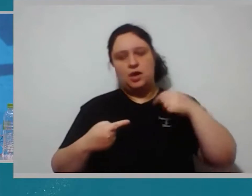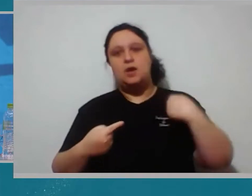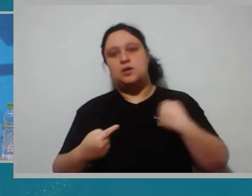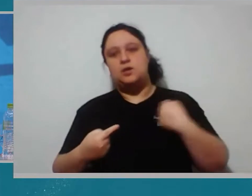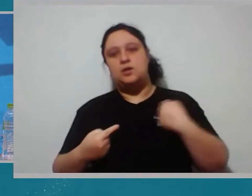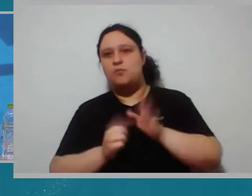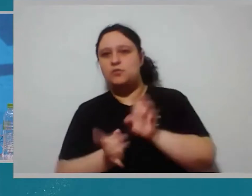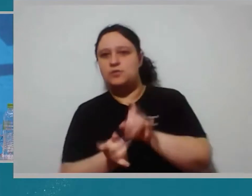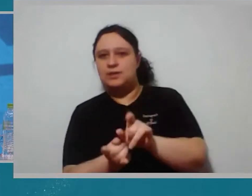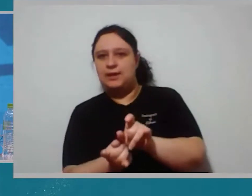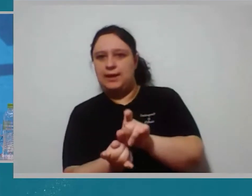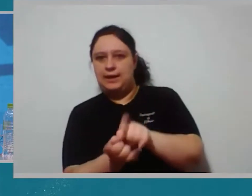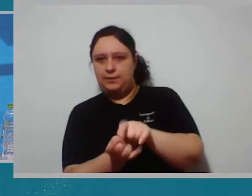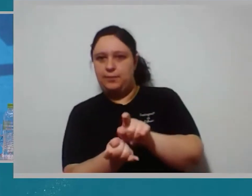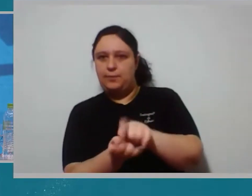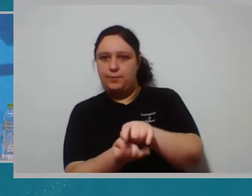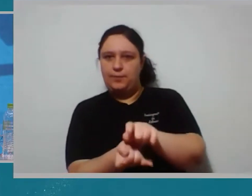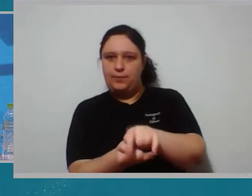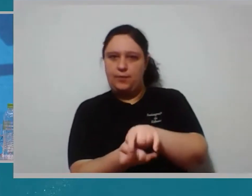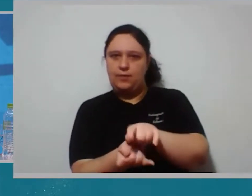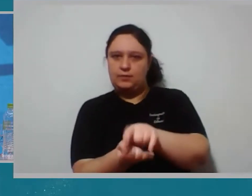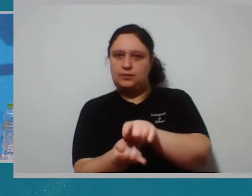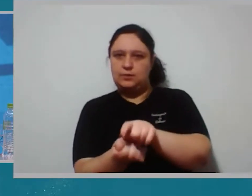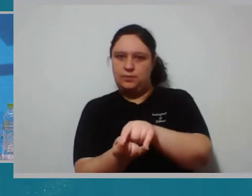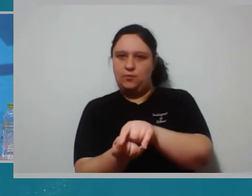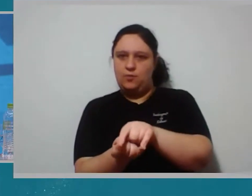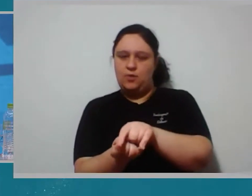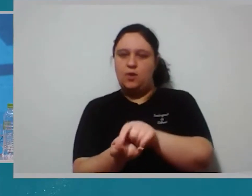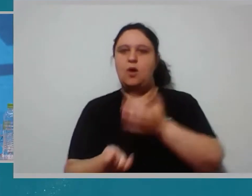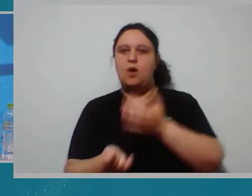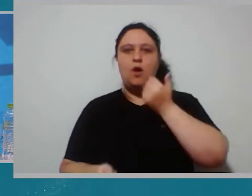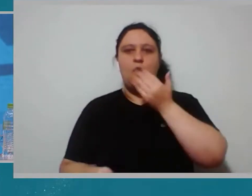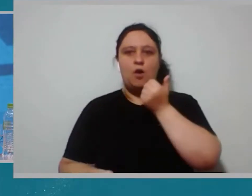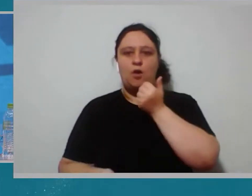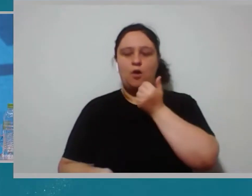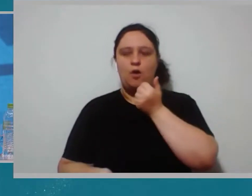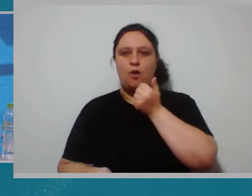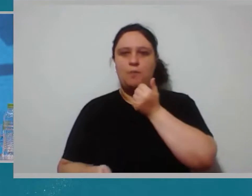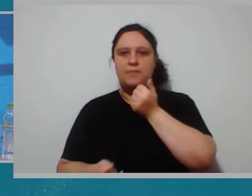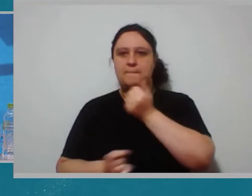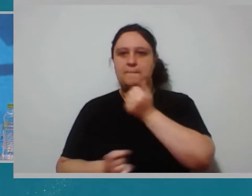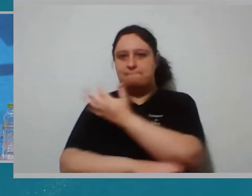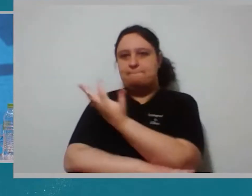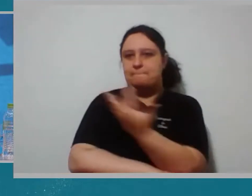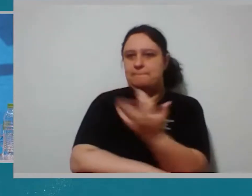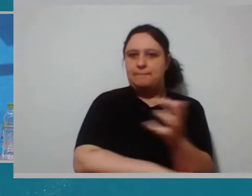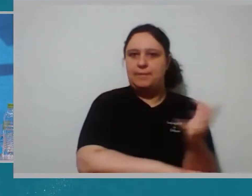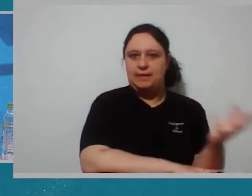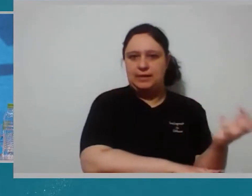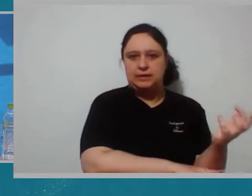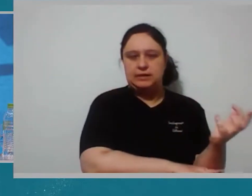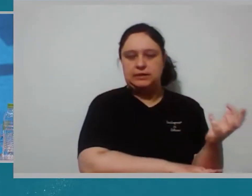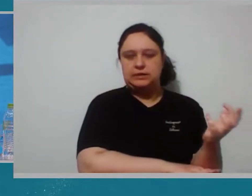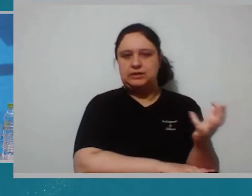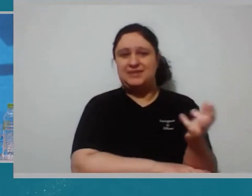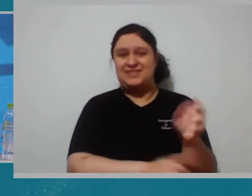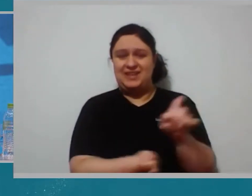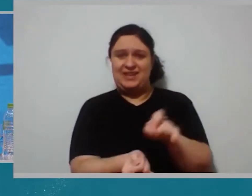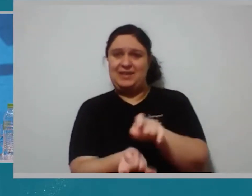Hipopótamo que comia ervas, então era herbívoro. Então esse hipopótamo, puxa, bilu,